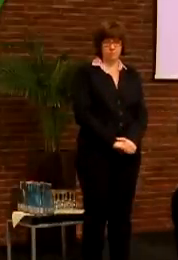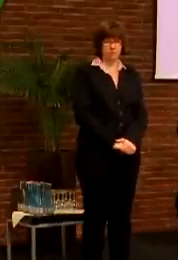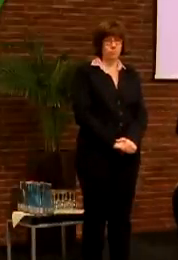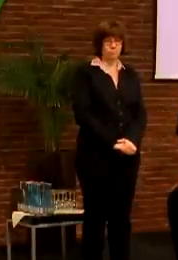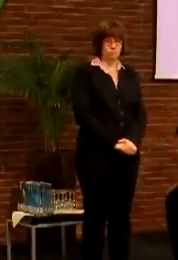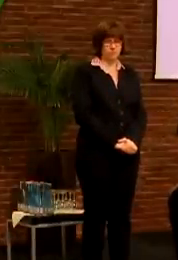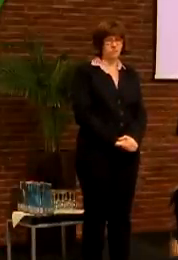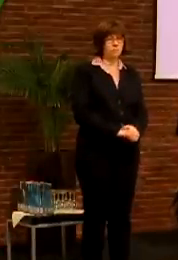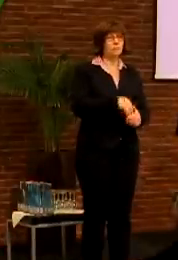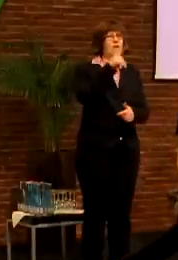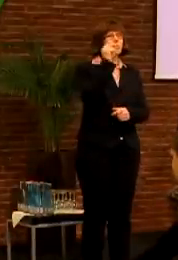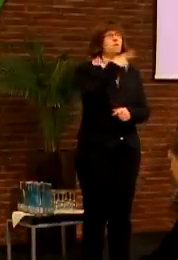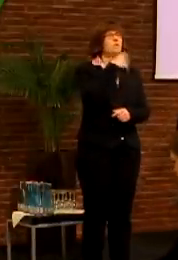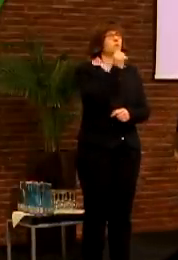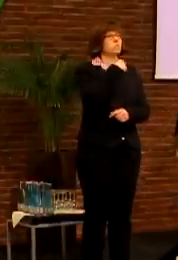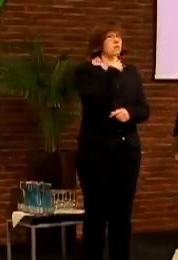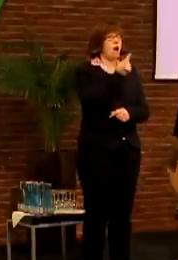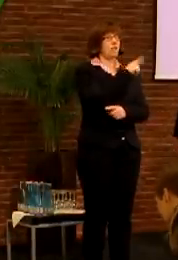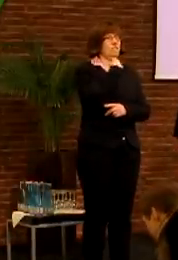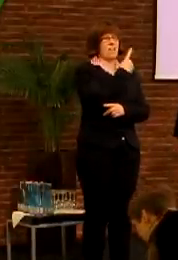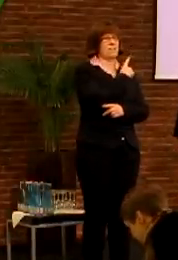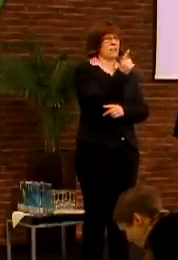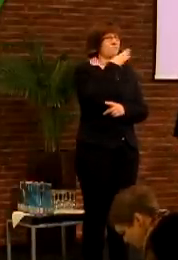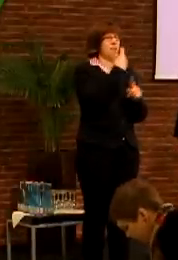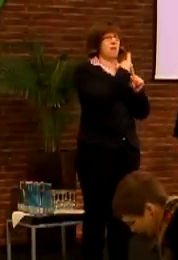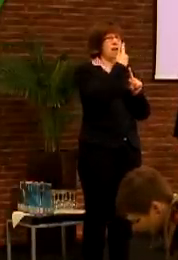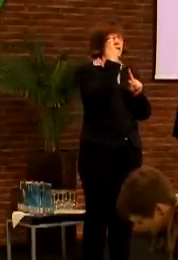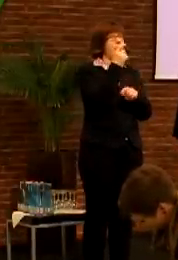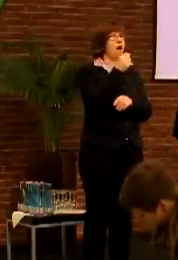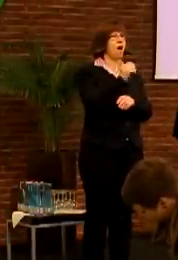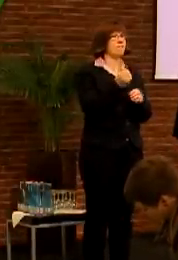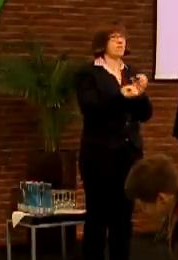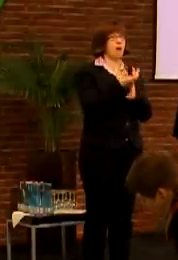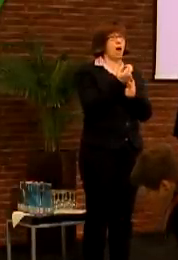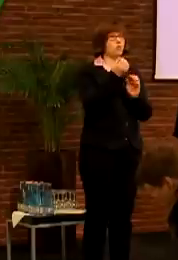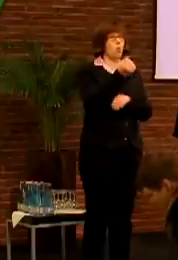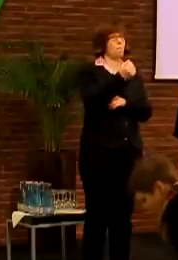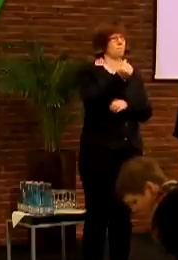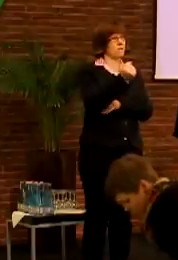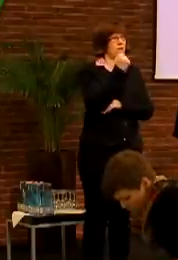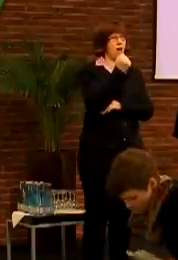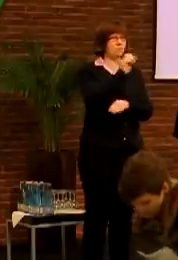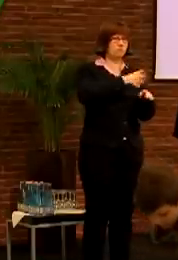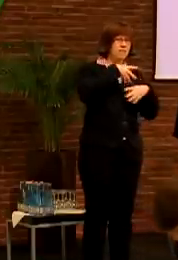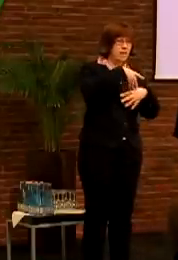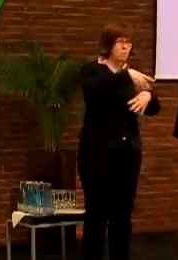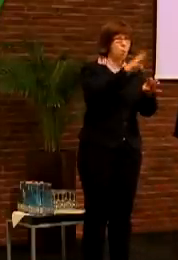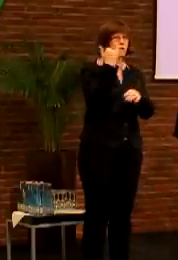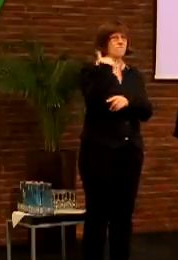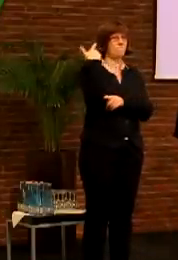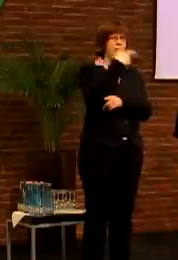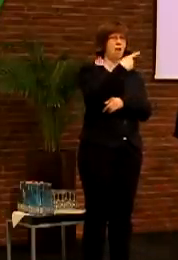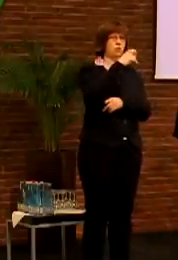Und da muss man vielleicht mal festhalten, wir Grüne haben nicht jahrzehntelang gegen Atomkraft demonstriert. Wir sind nicht nach Gorleben gefahren, um